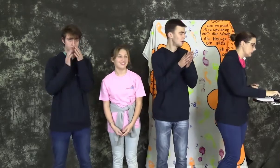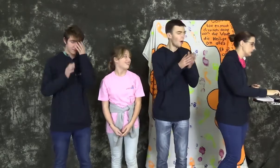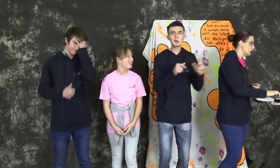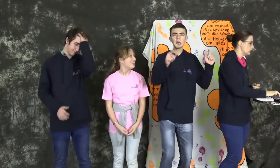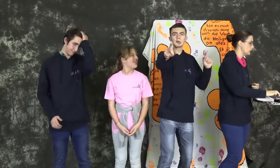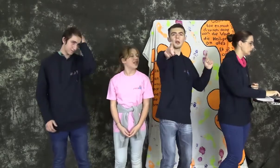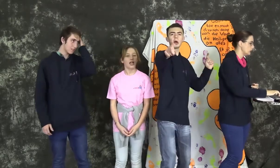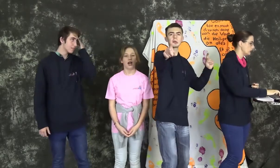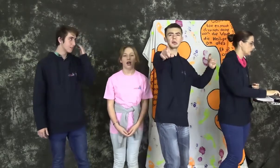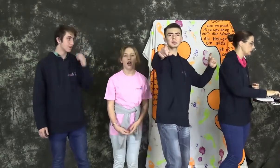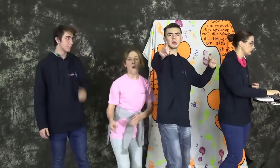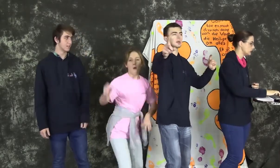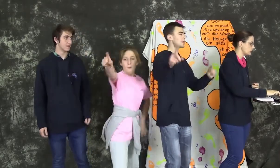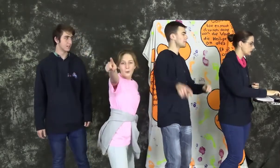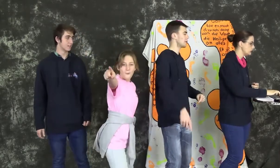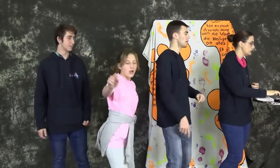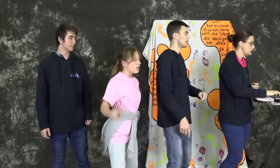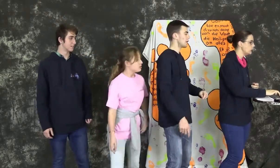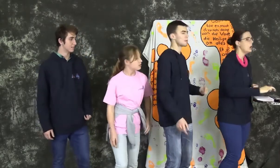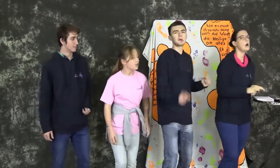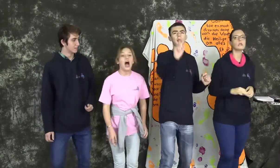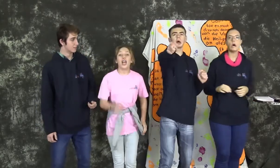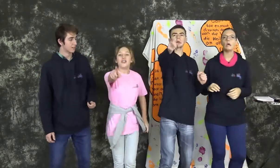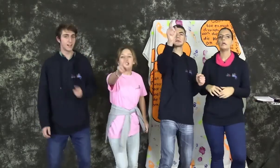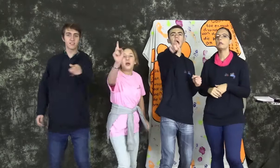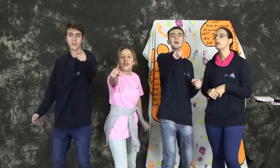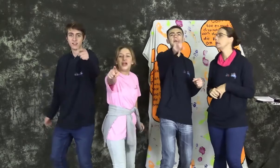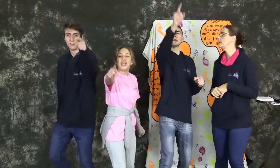Nou. Ons lees Galasiërs. Nee. Ja.